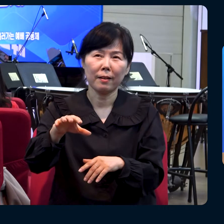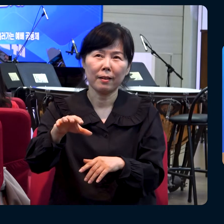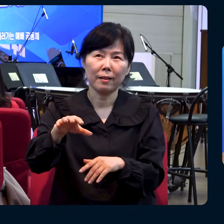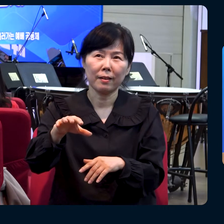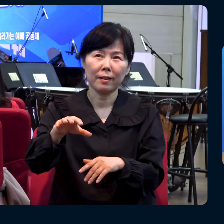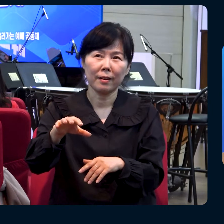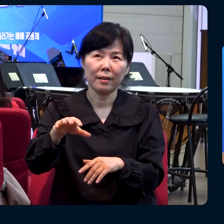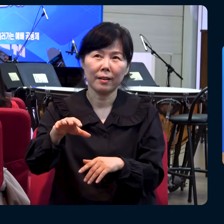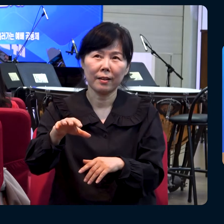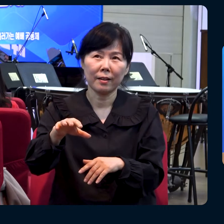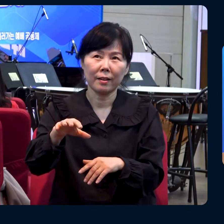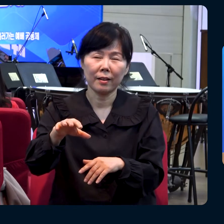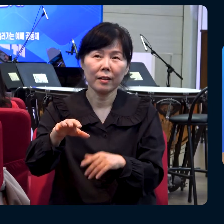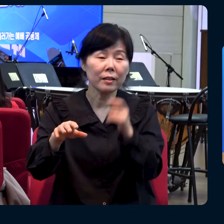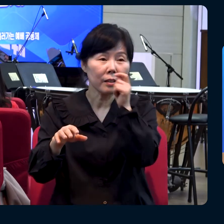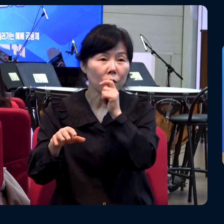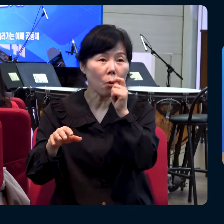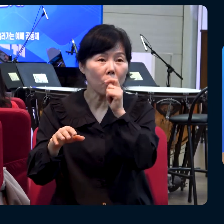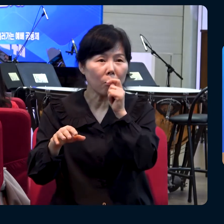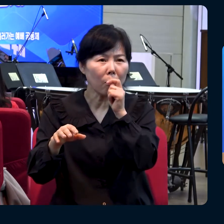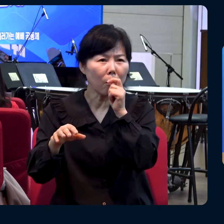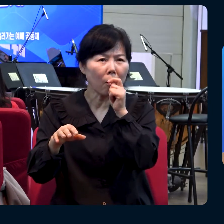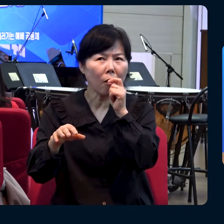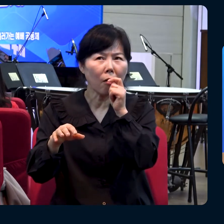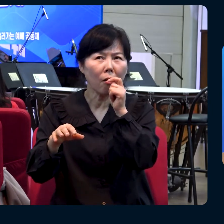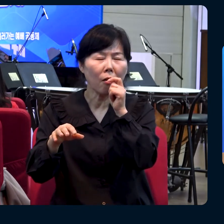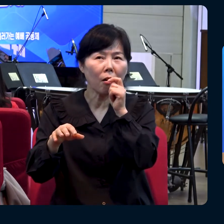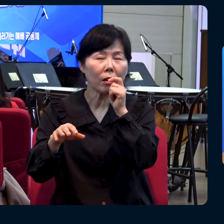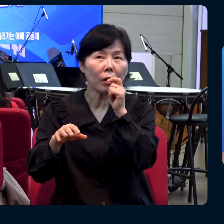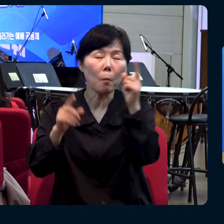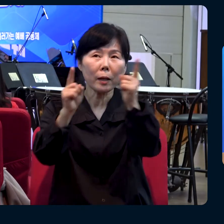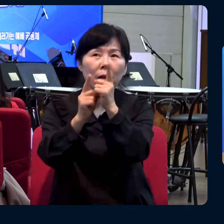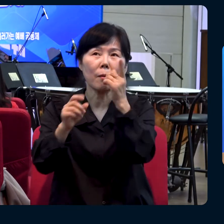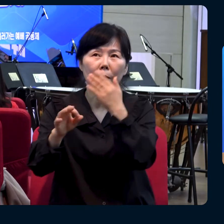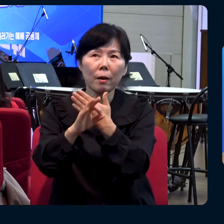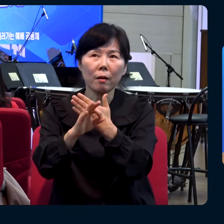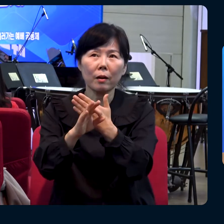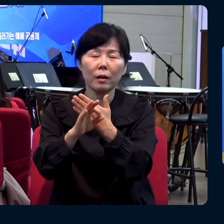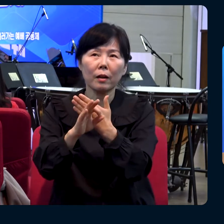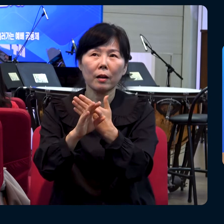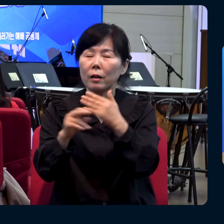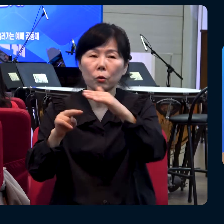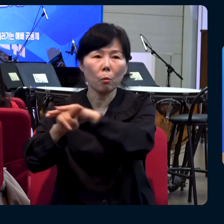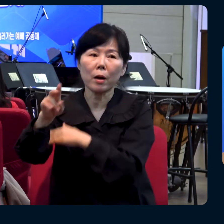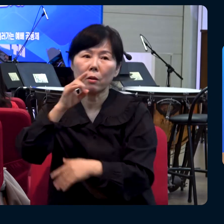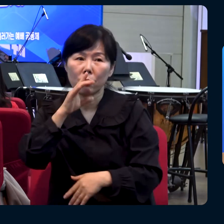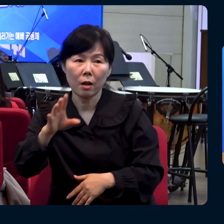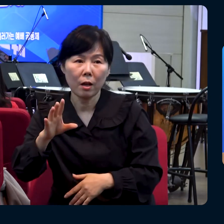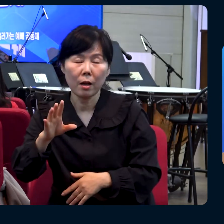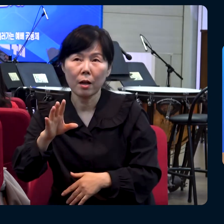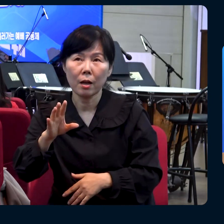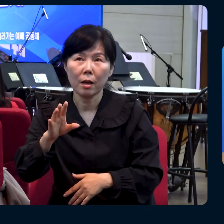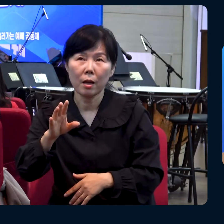곰은 그 곰을 만나면 도망가지 말라는 거예요. 왜냐하면 곰이 우리보다 빨라요.